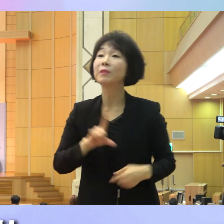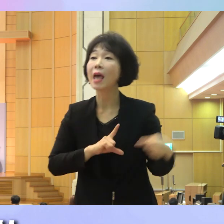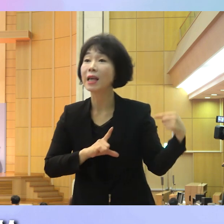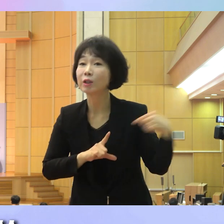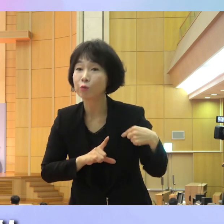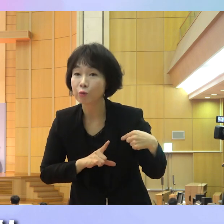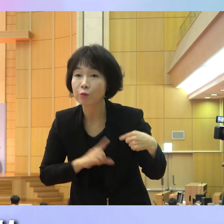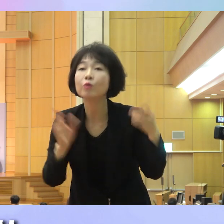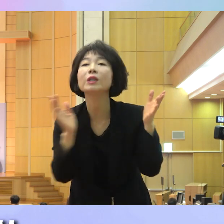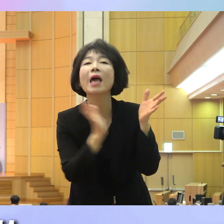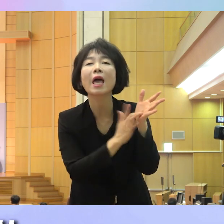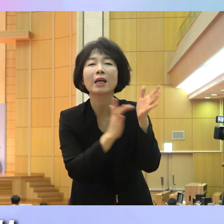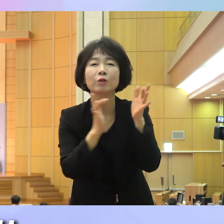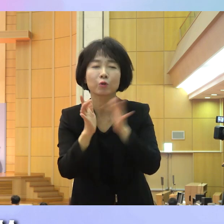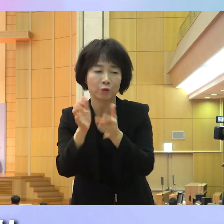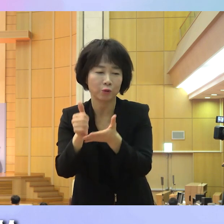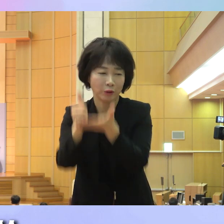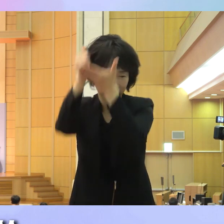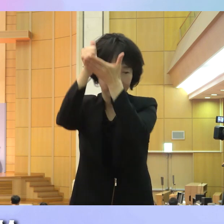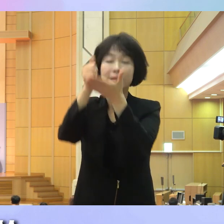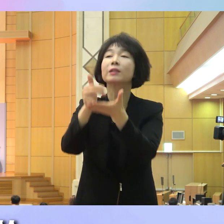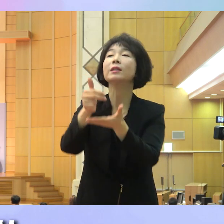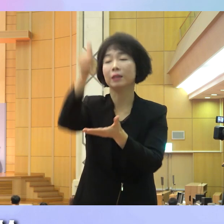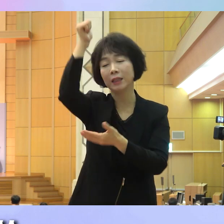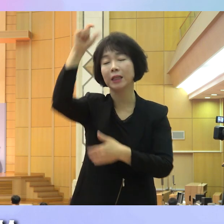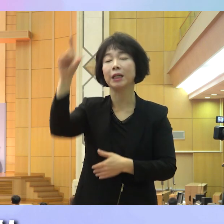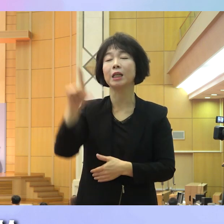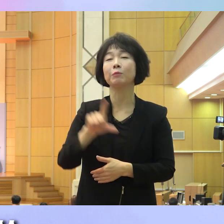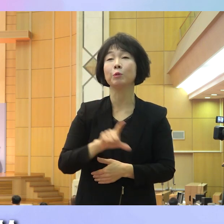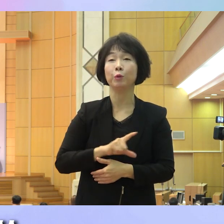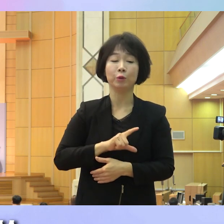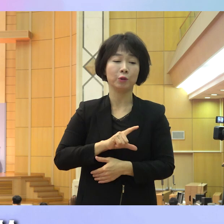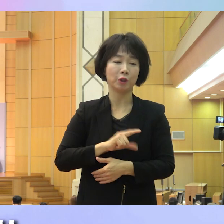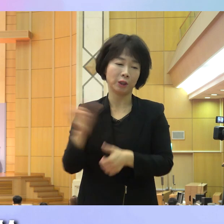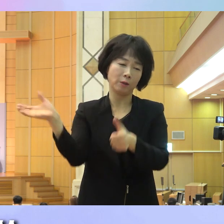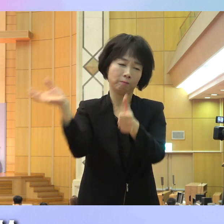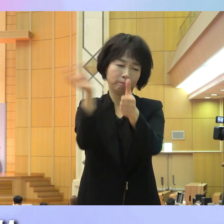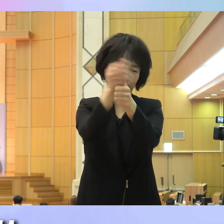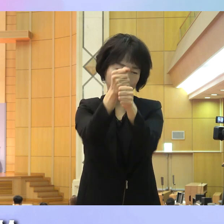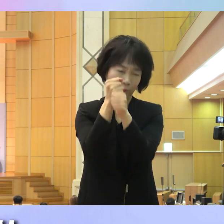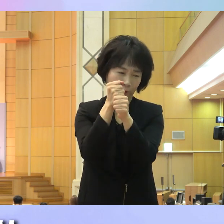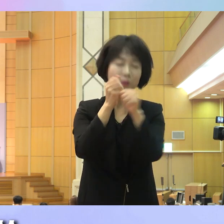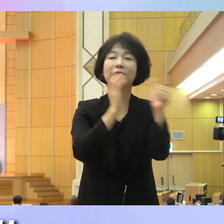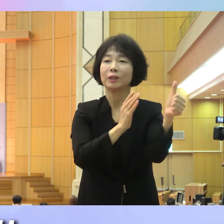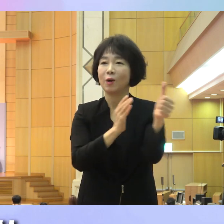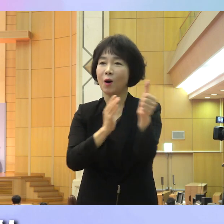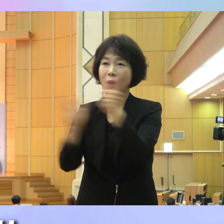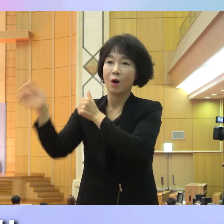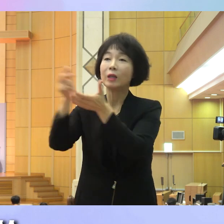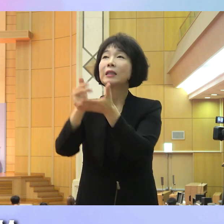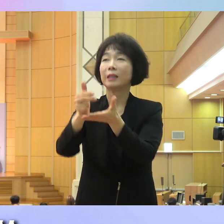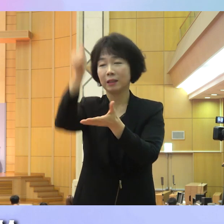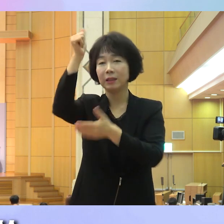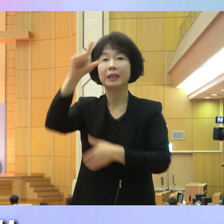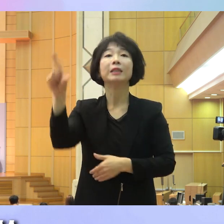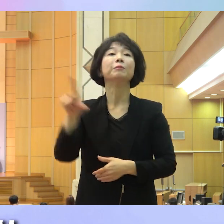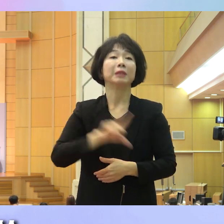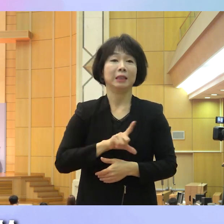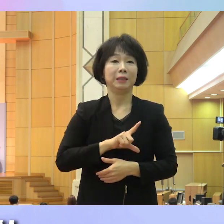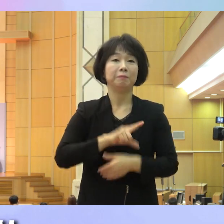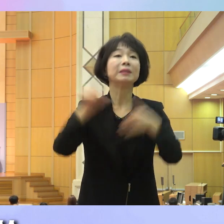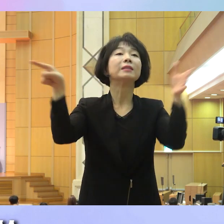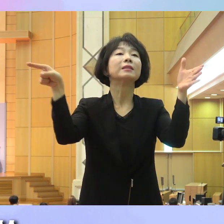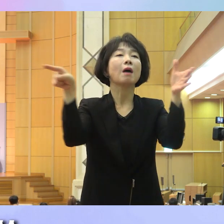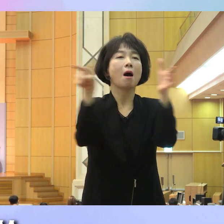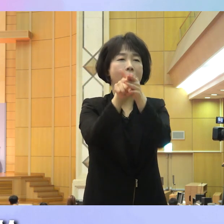능력의 이름 예수라 그 이름을 붙드시오. 그